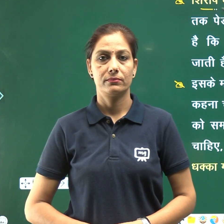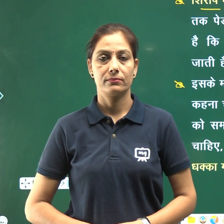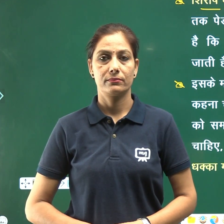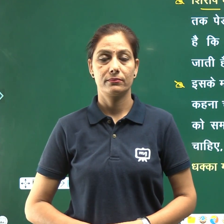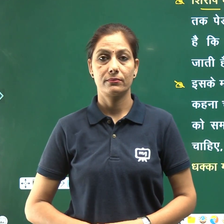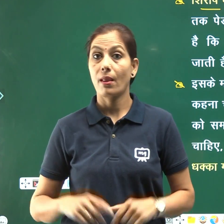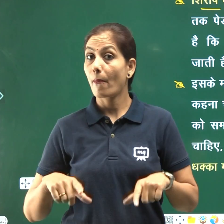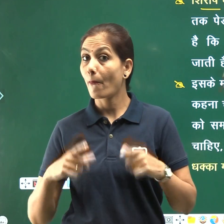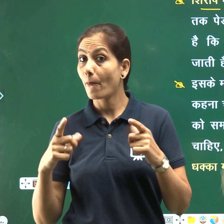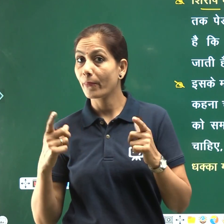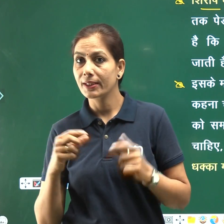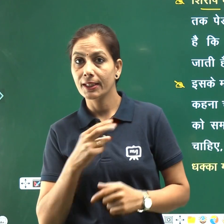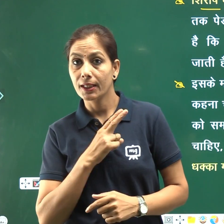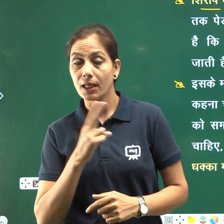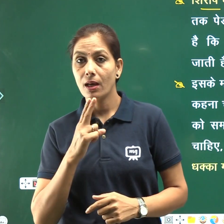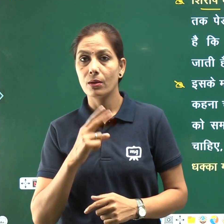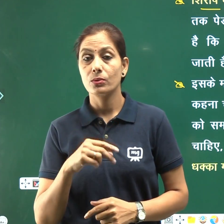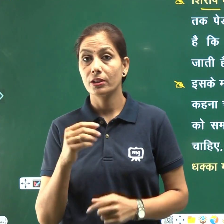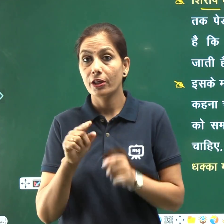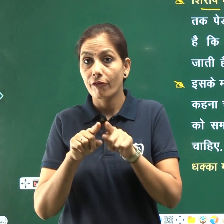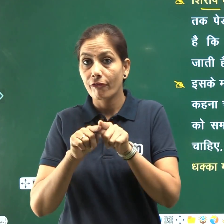शिरीष की फली